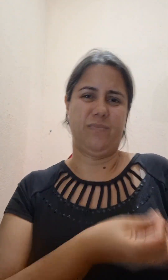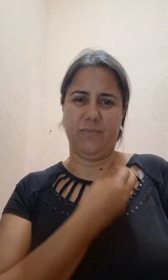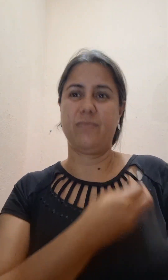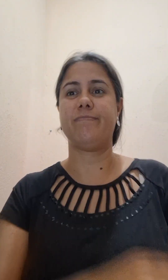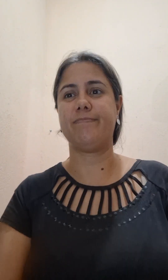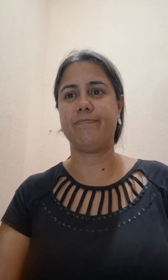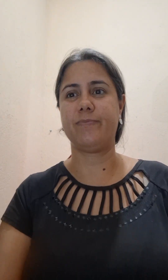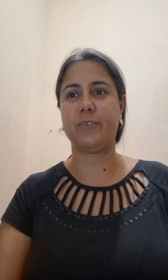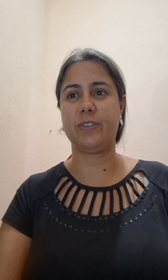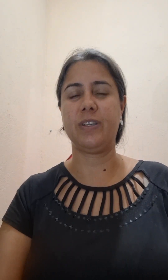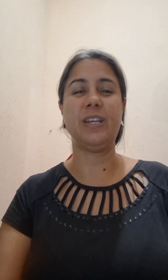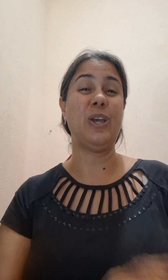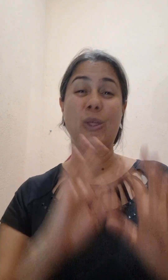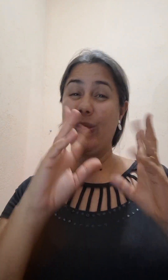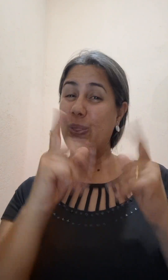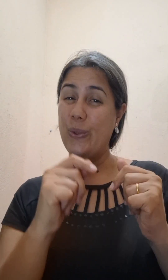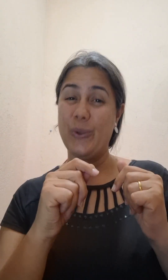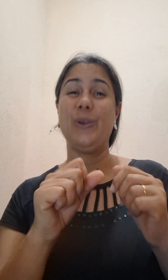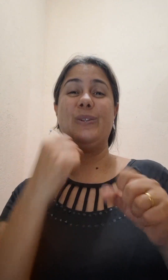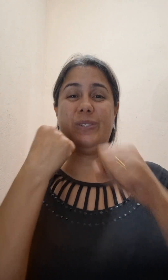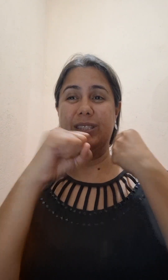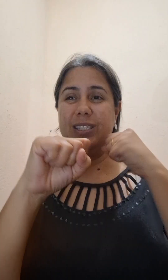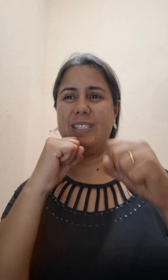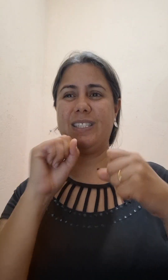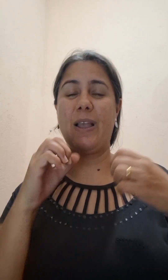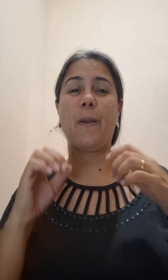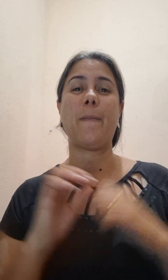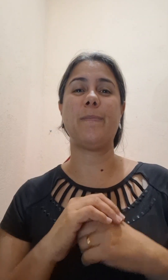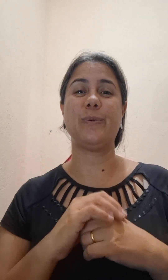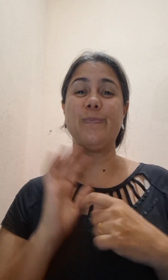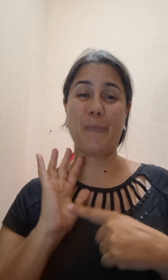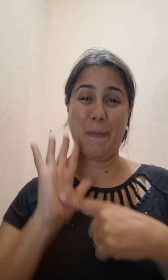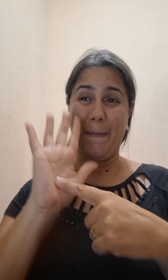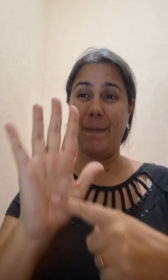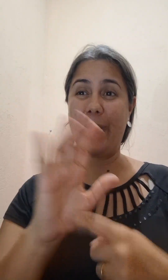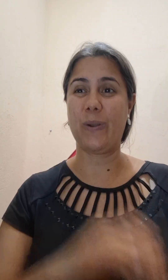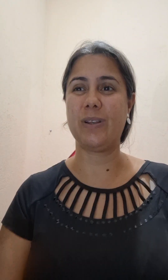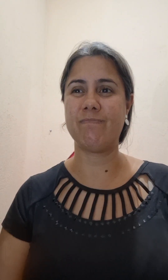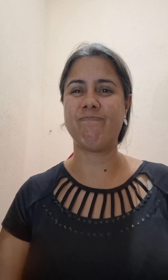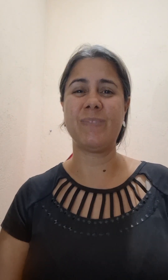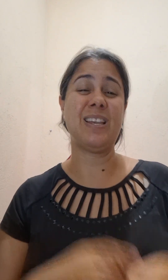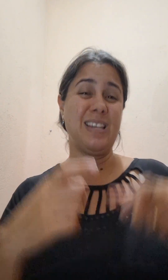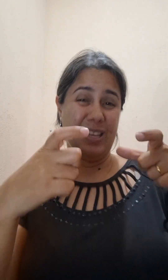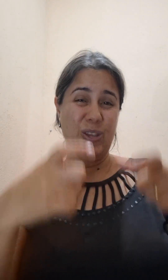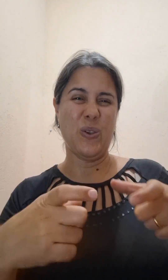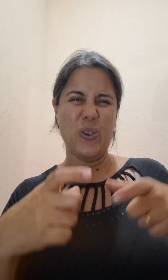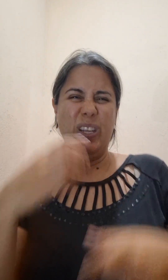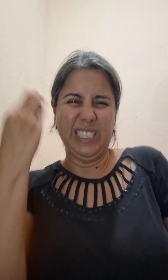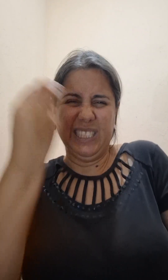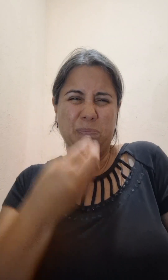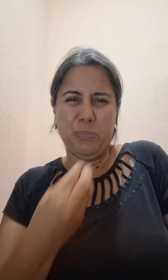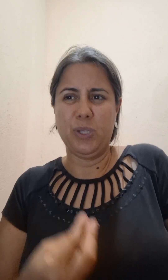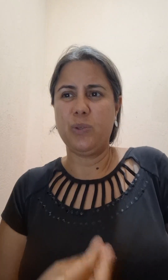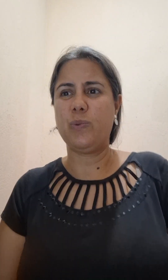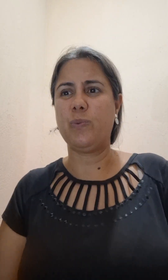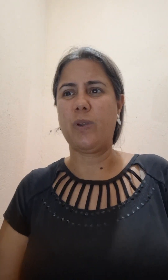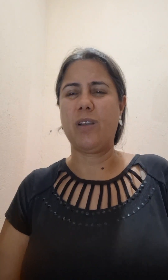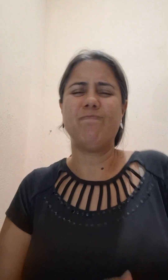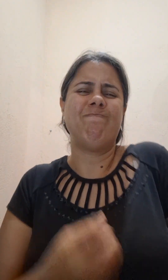Então, esses salmos refletem, né, o ambiente espiritual e emocional da pessoa que escreve, né, do